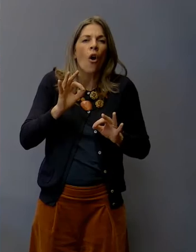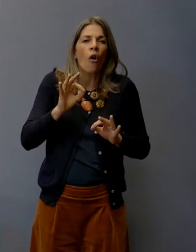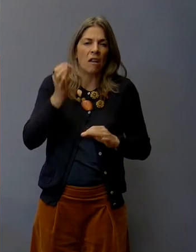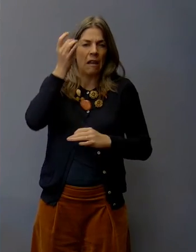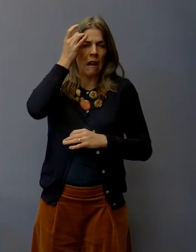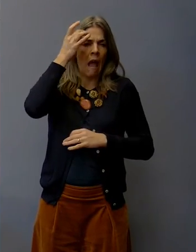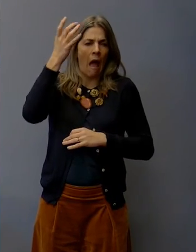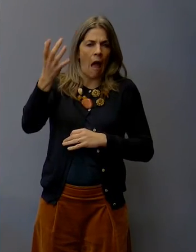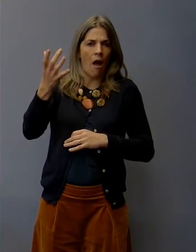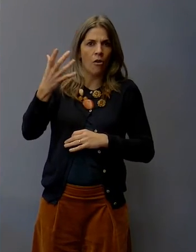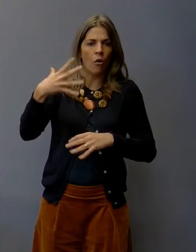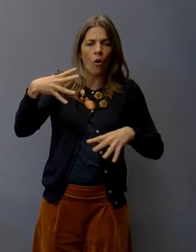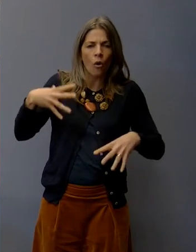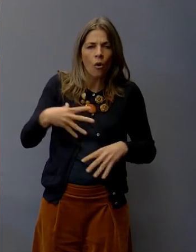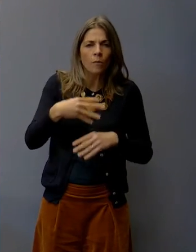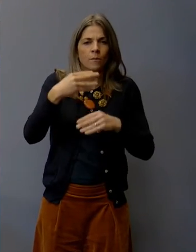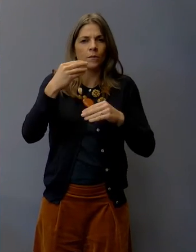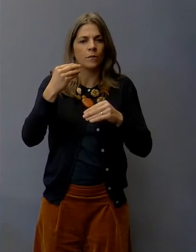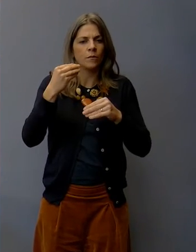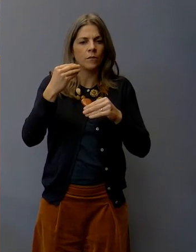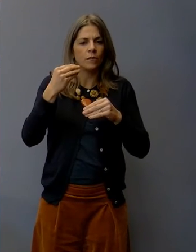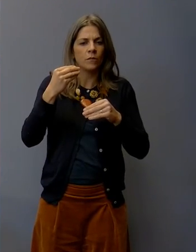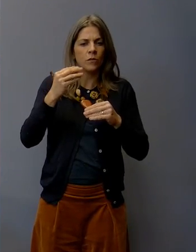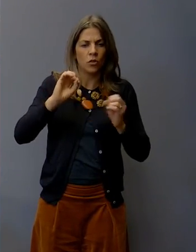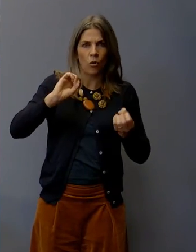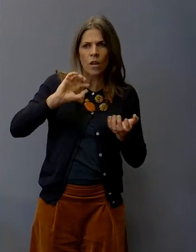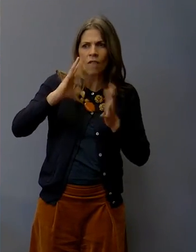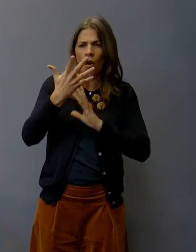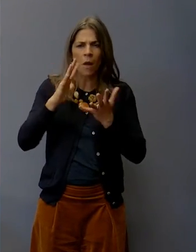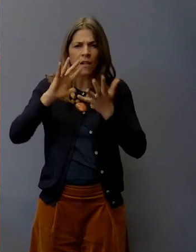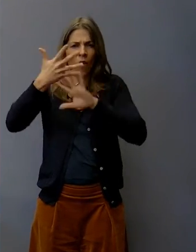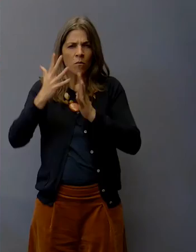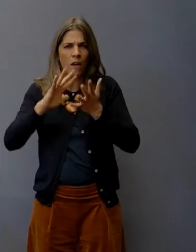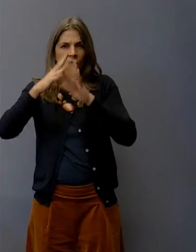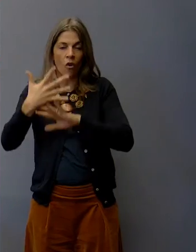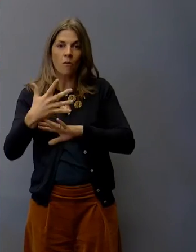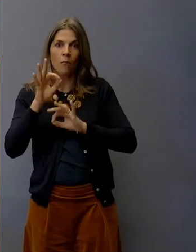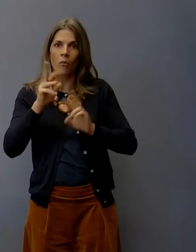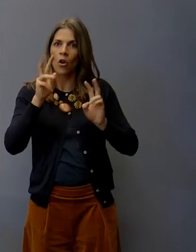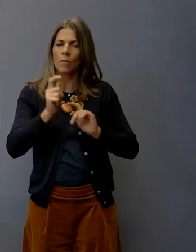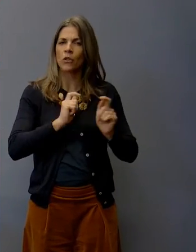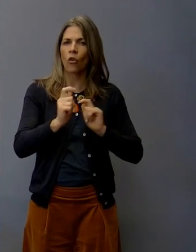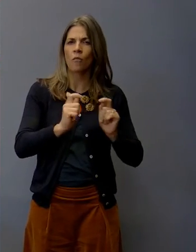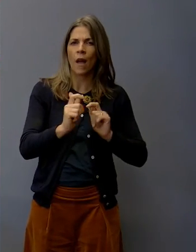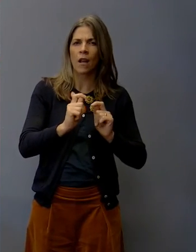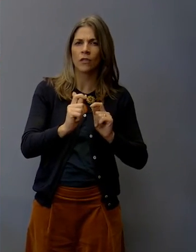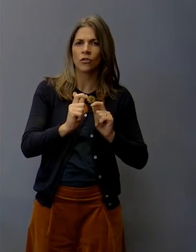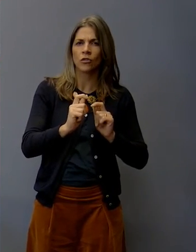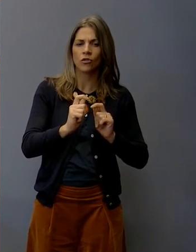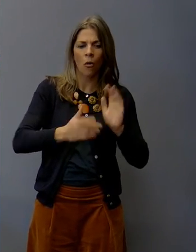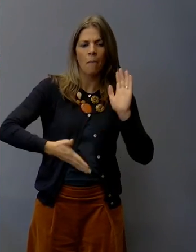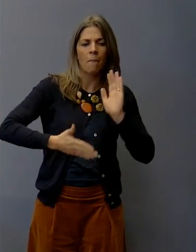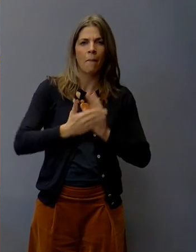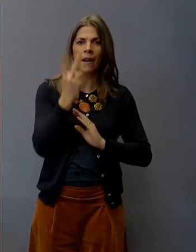importantissime importantissime riforme sul commercio partendo da due zone che